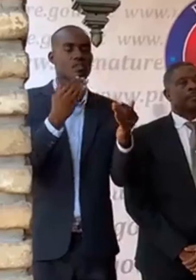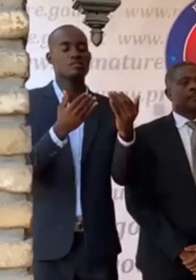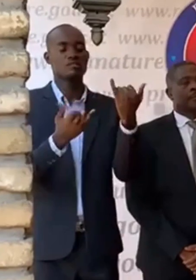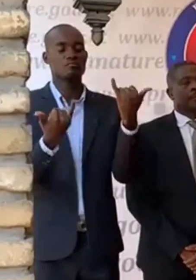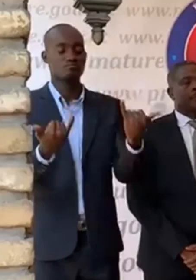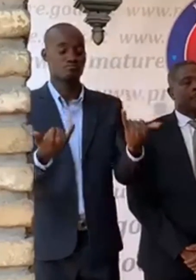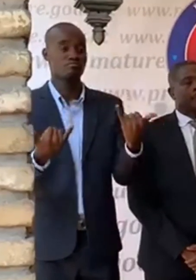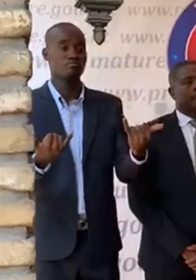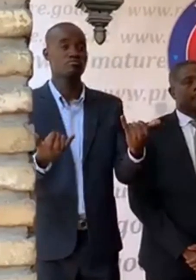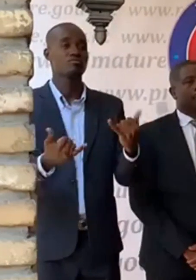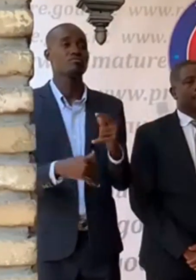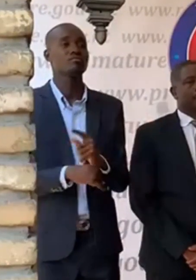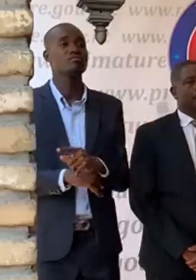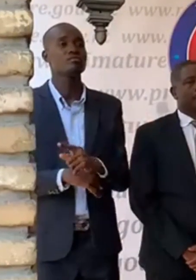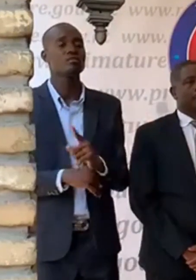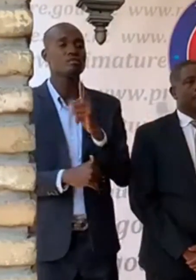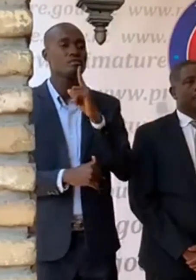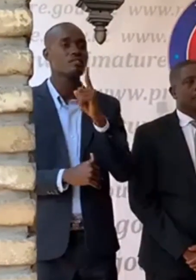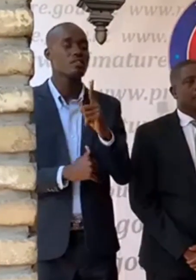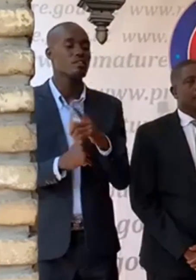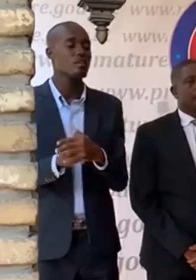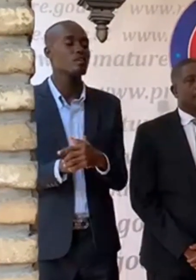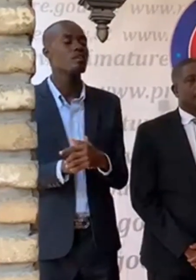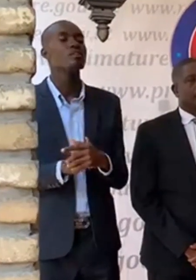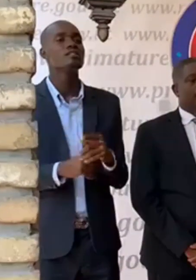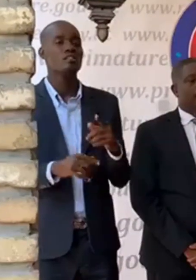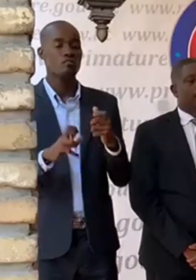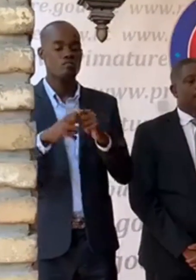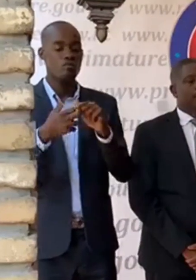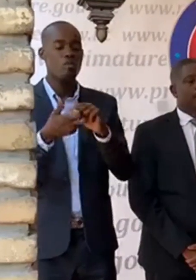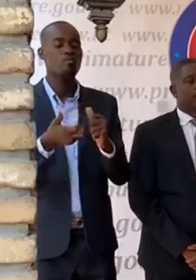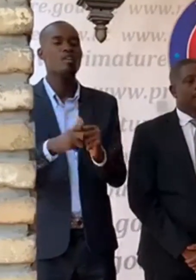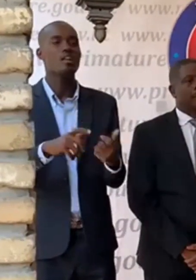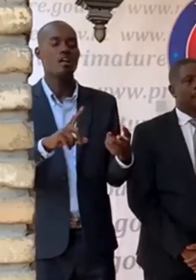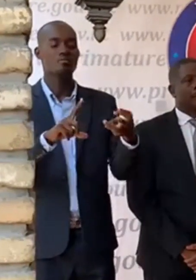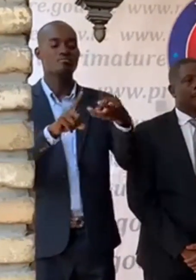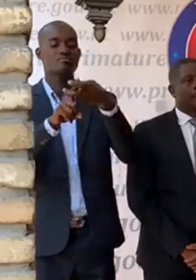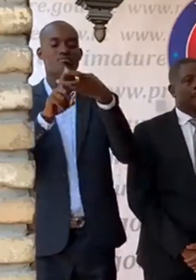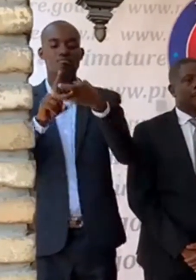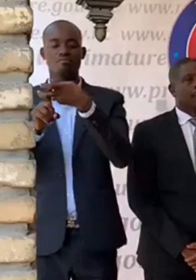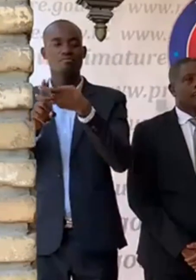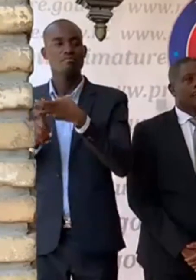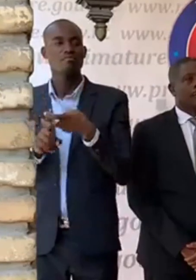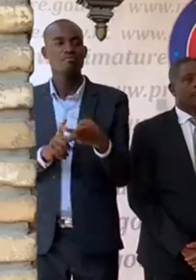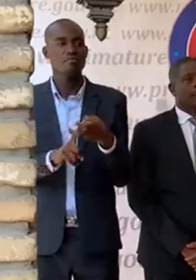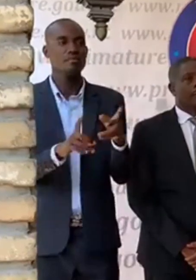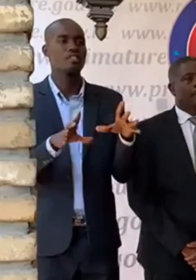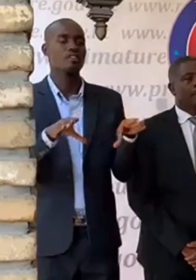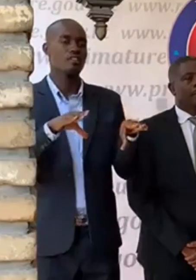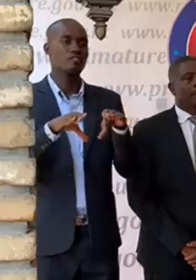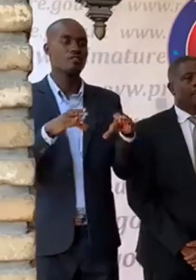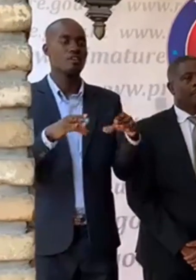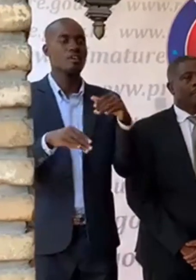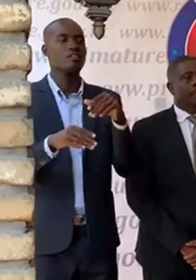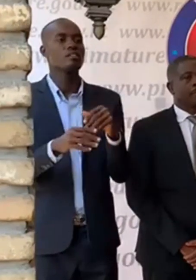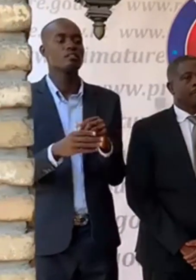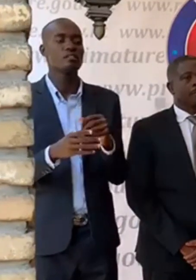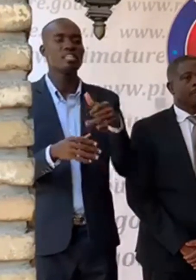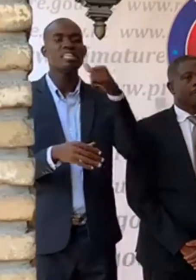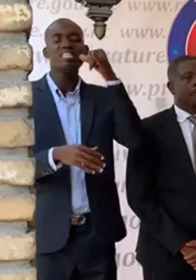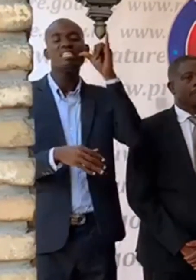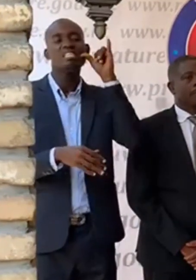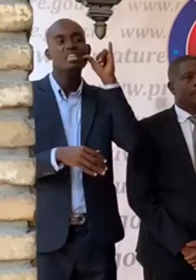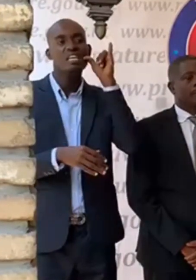avant même que nous entrions dans cause de kidnapping qui te nous prend point Joseph Jout qui remet démission yon question en pile moun